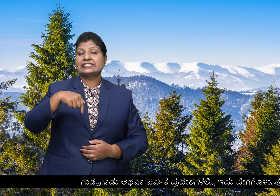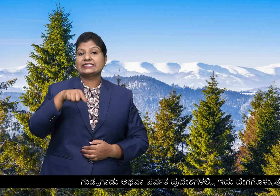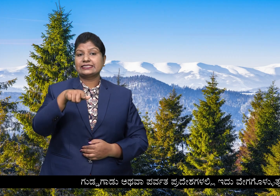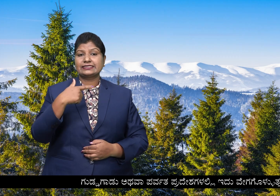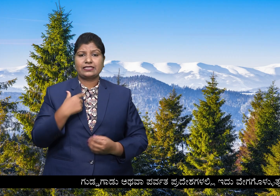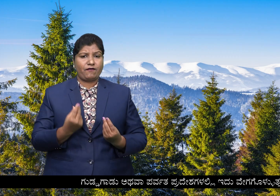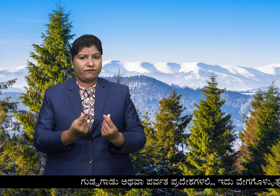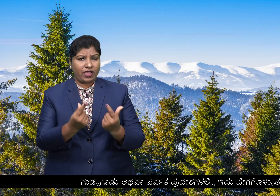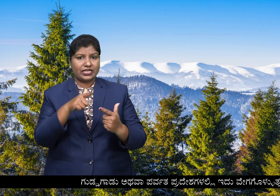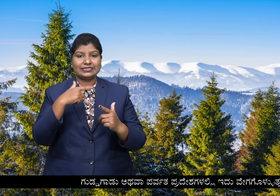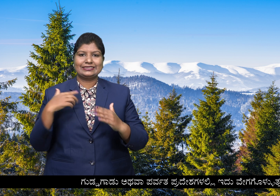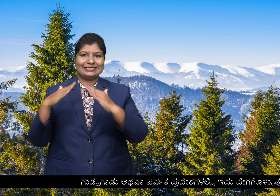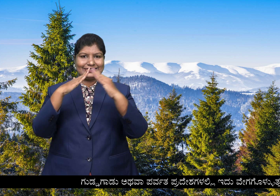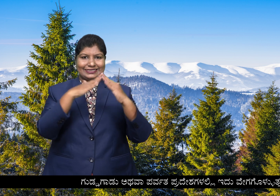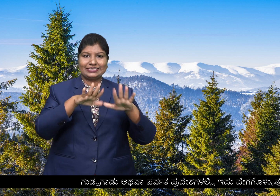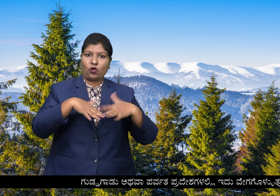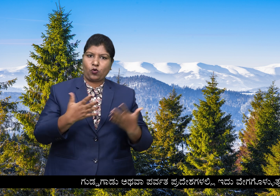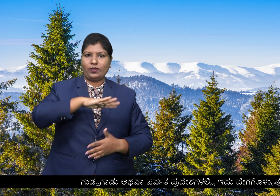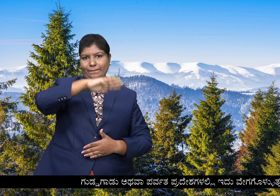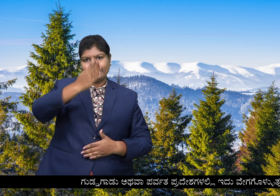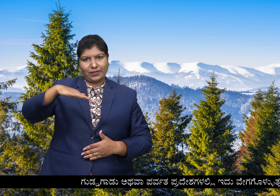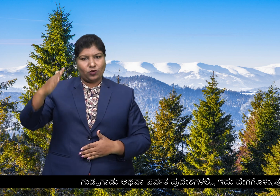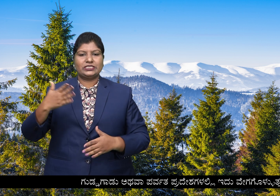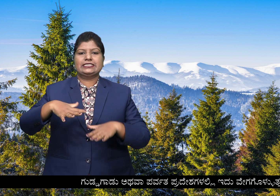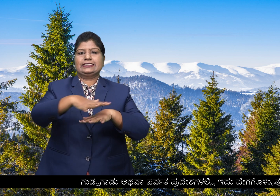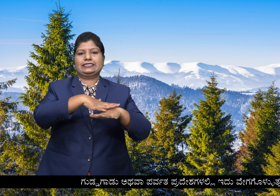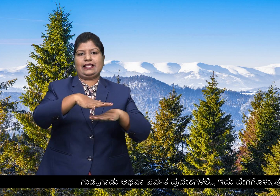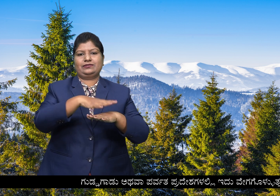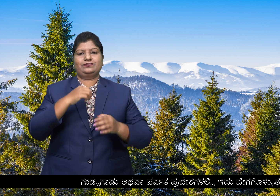ಗುಡ್ಡಗಾಡು ಅಥವಾ ಪರ್ವತ ಪ್ರದೇಶಗಳಲ್ಲಿ ಇದು ವೇಗಗೊಳ್ಳುತ್ತದೆ.